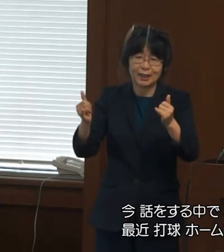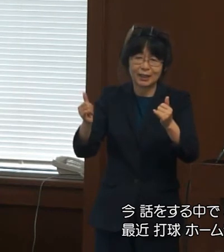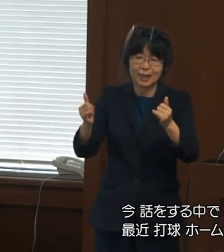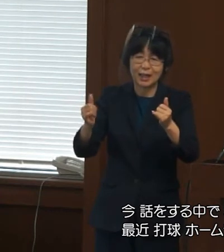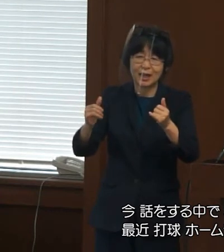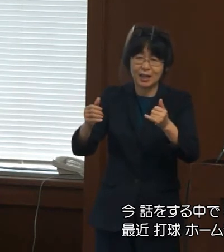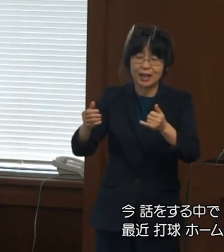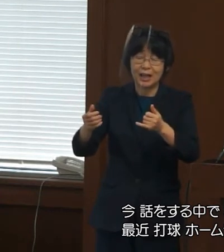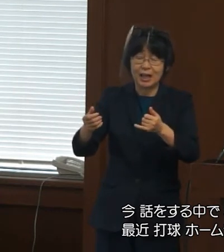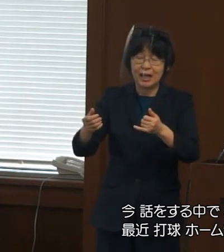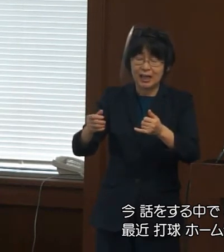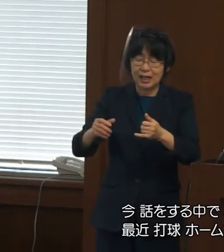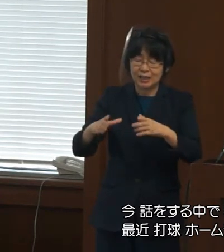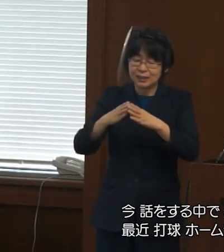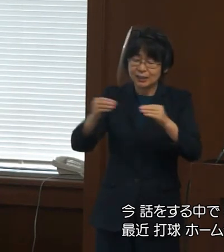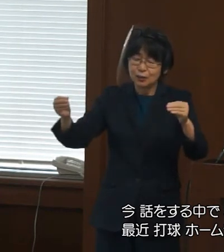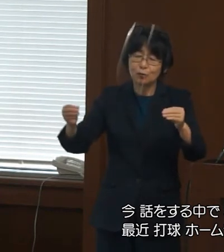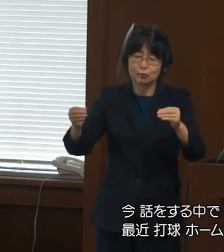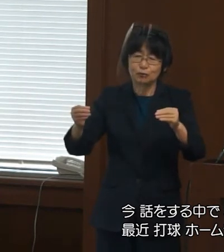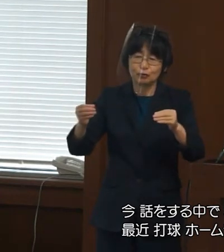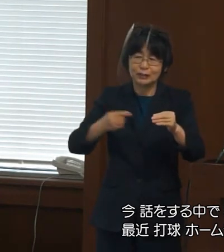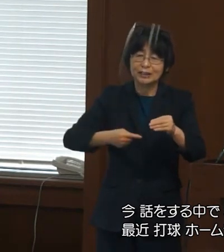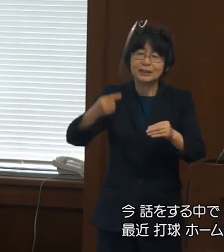に最近